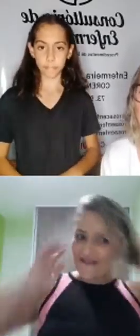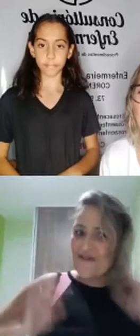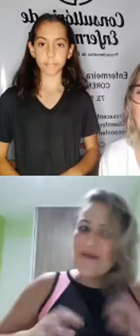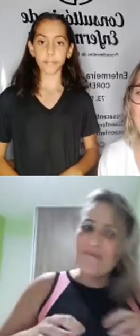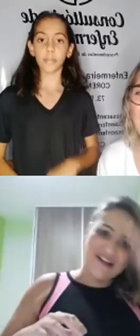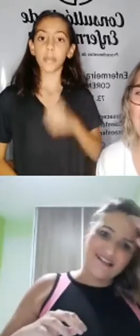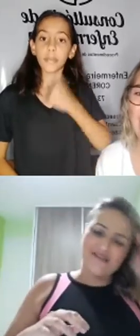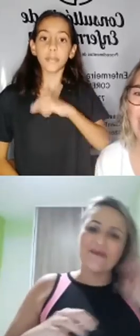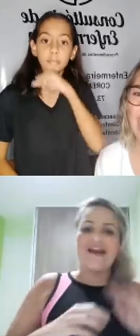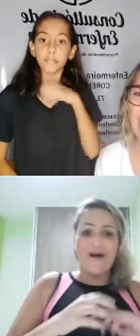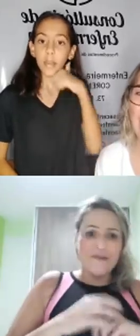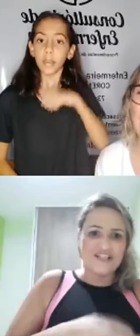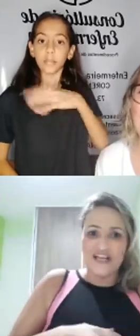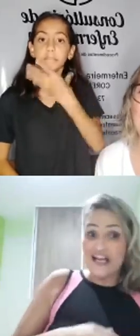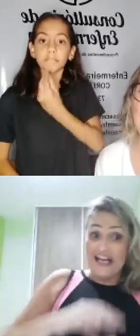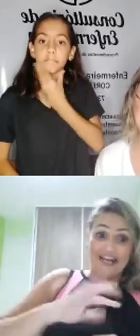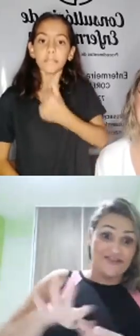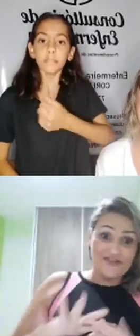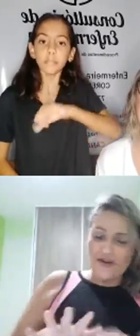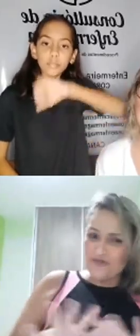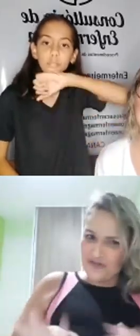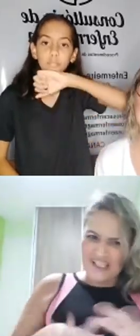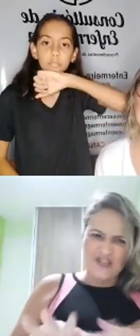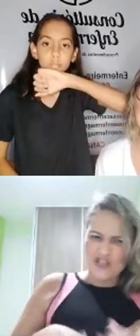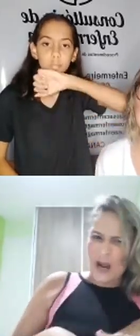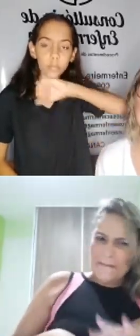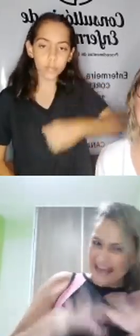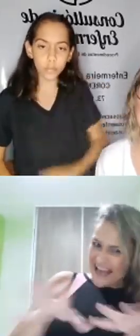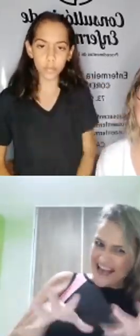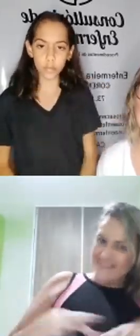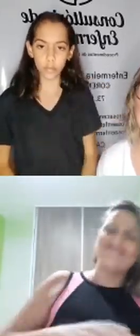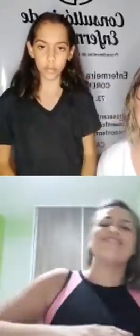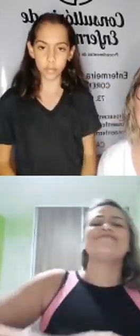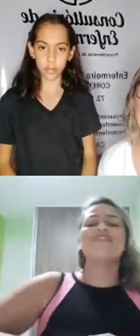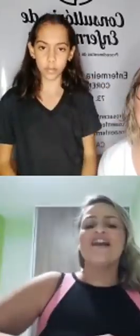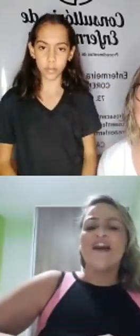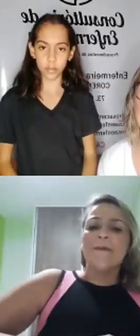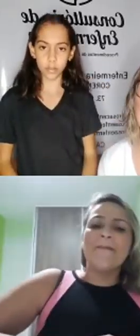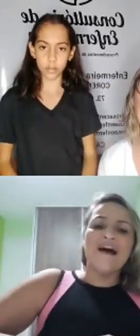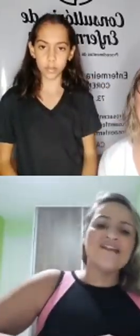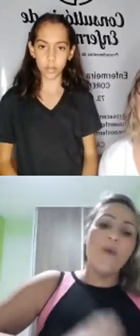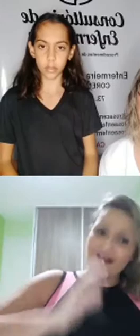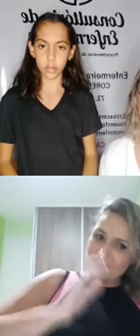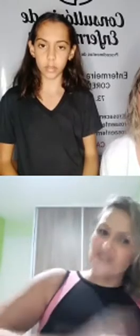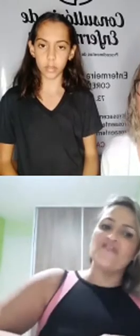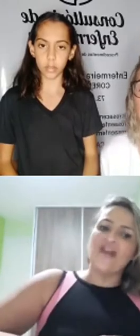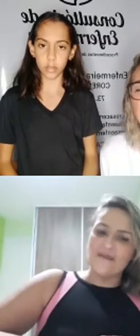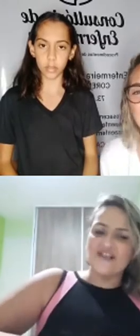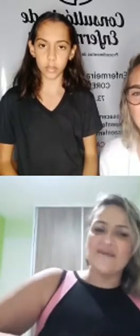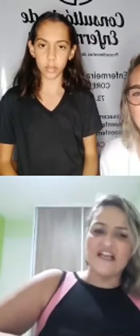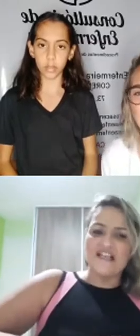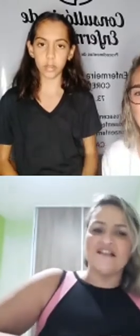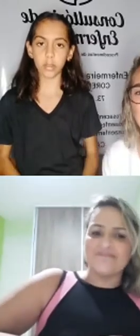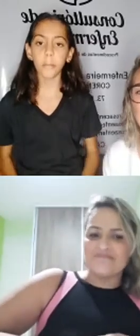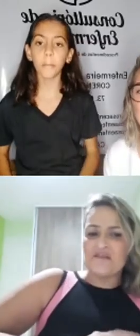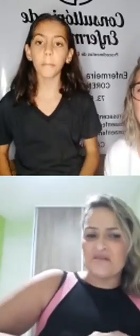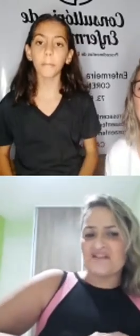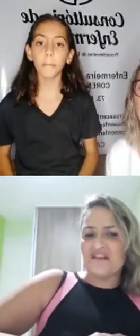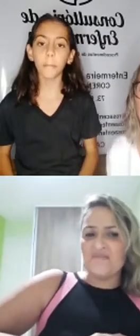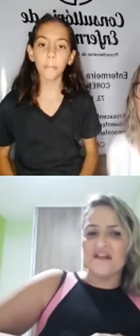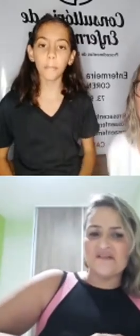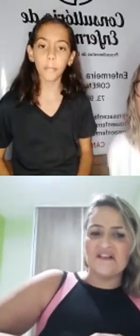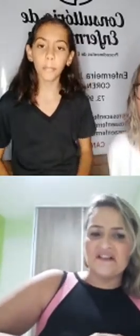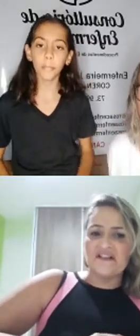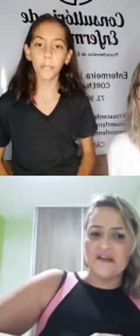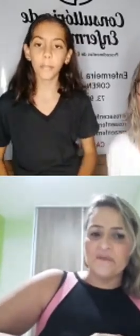pai vão amar isso. Porque realmente, eu não sou muito assim do chamego, não. Mas eu acho que eu vou ficar mais chameguenta depois que